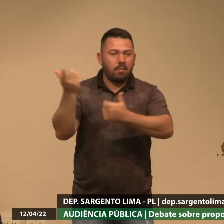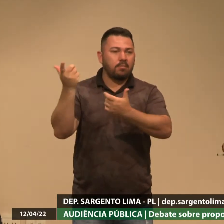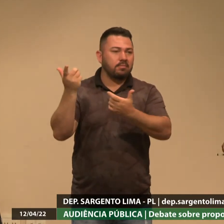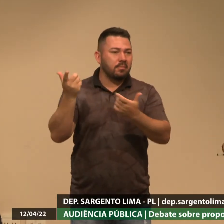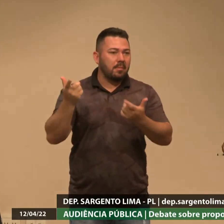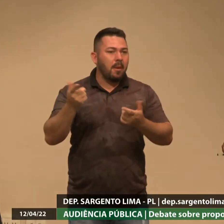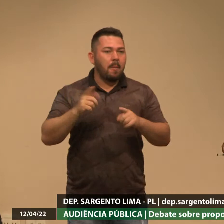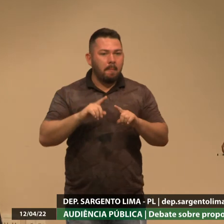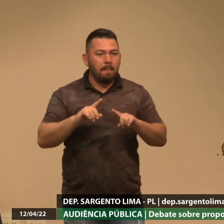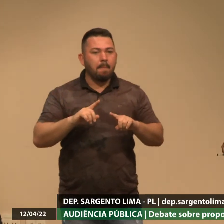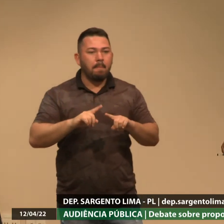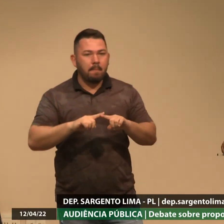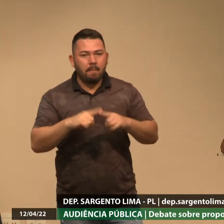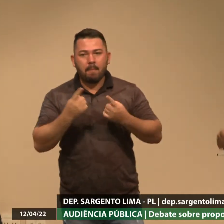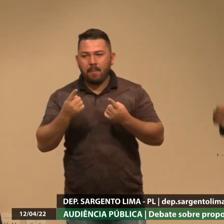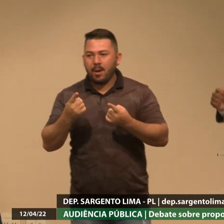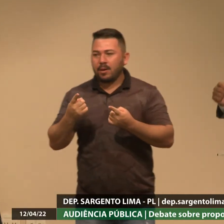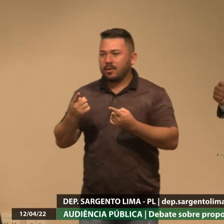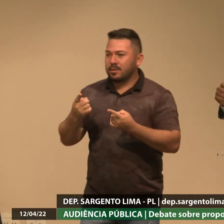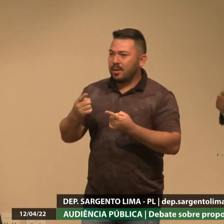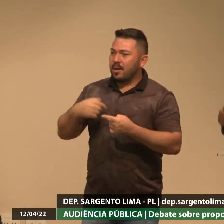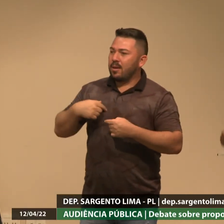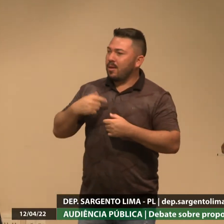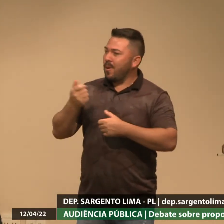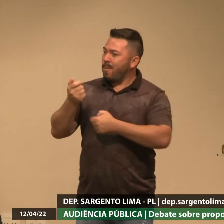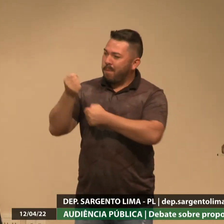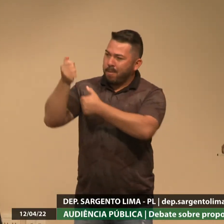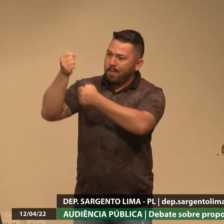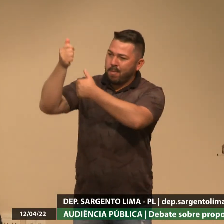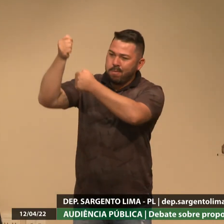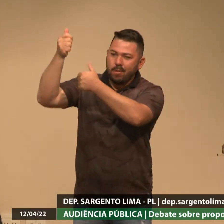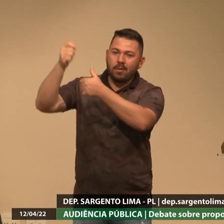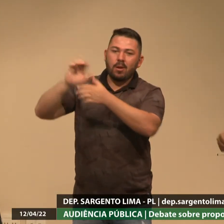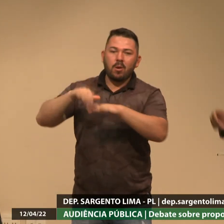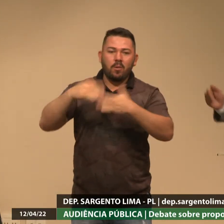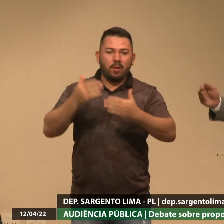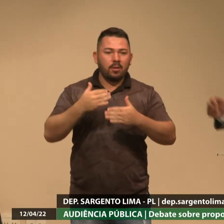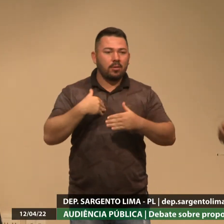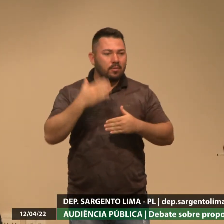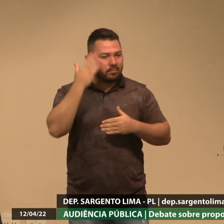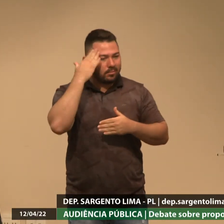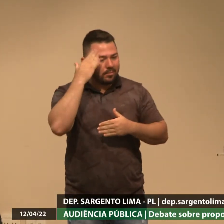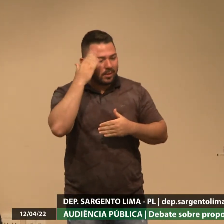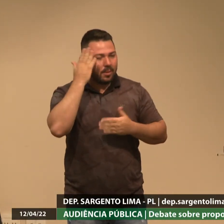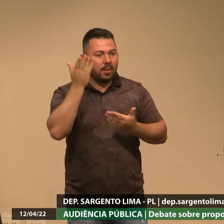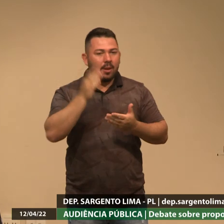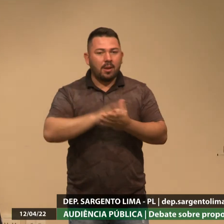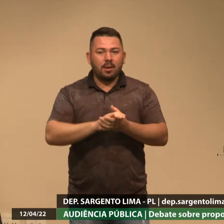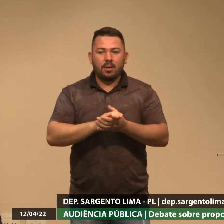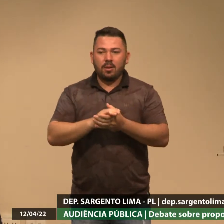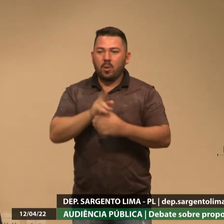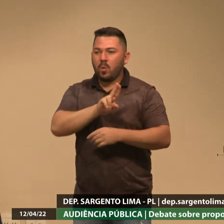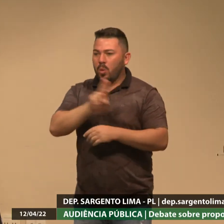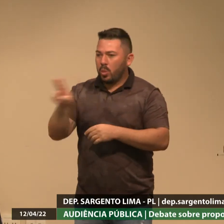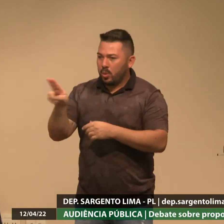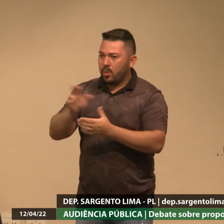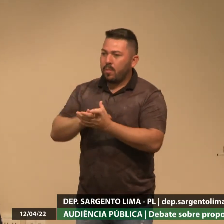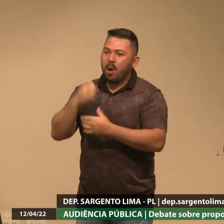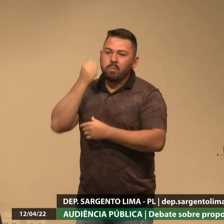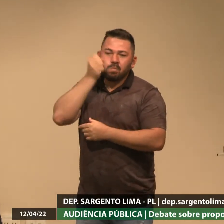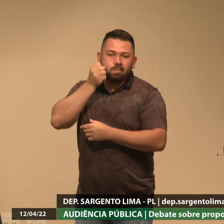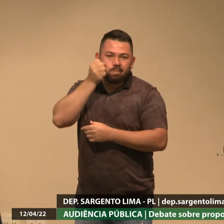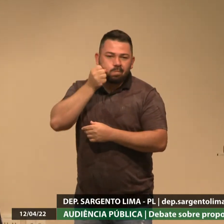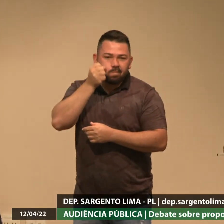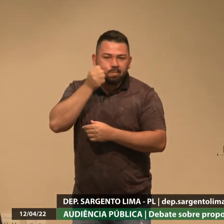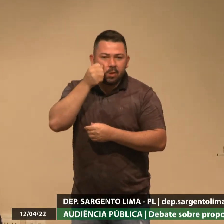né e em local indevido mas soltei foguetes quando eu fiquei sabendo da notícia de ter colocado o nome de vossa excelência'